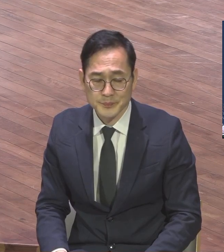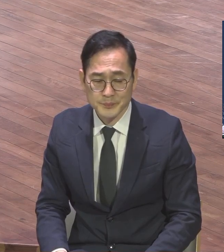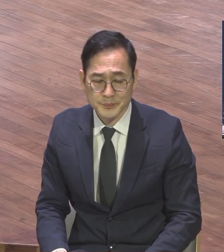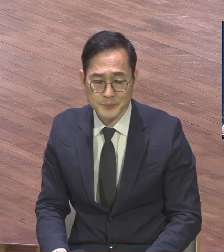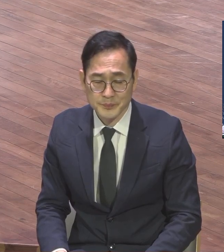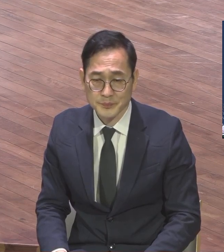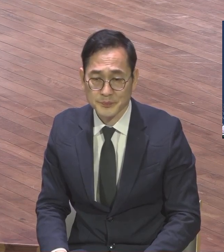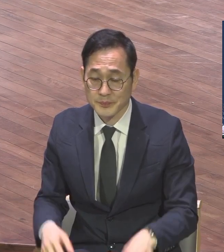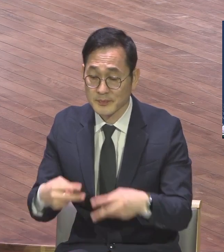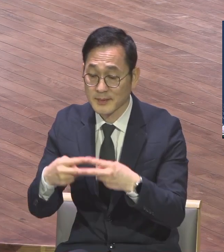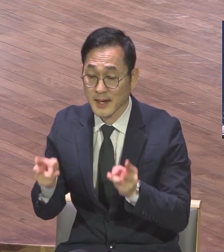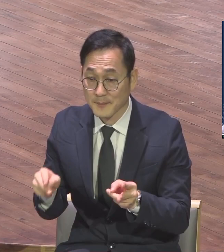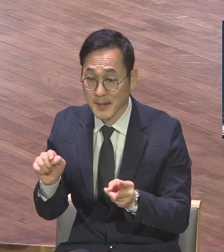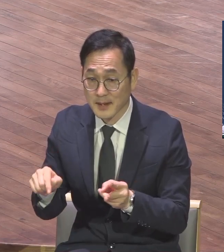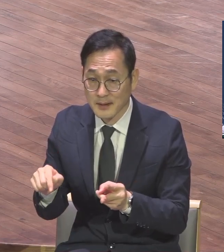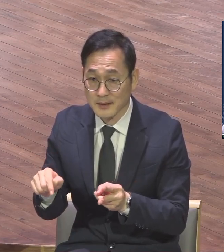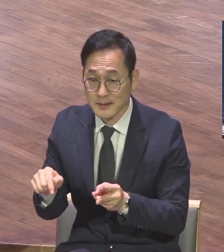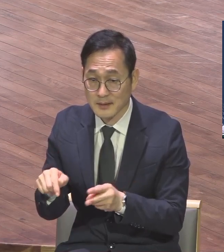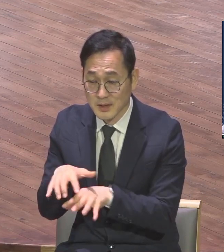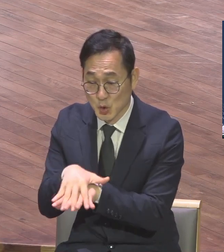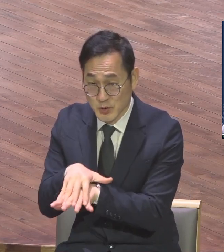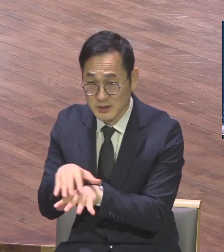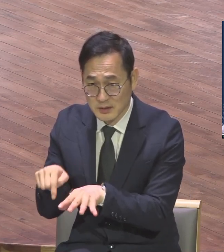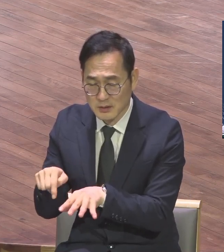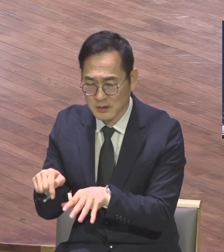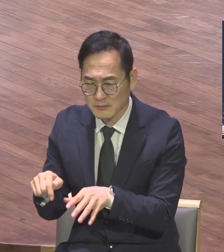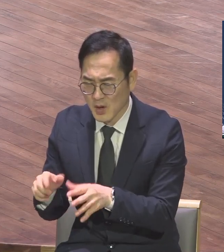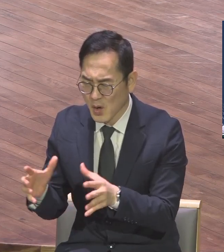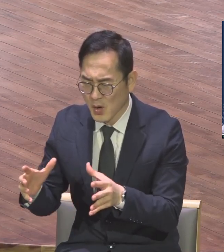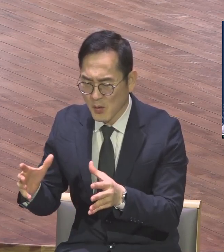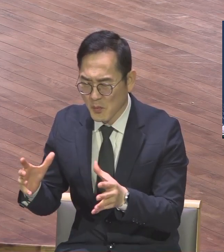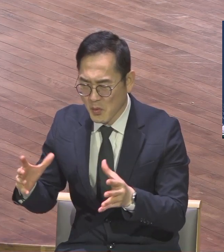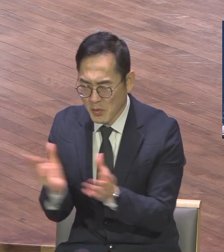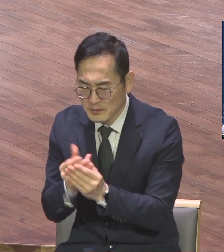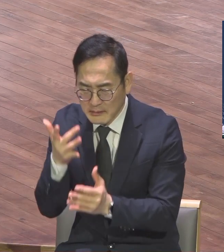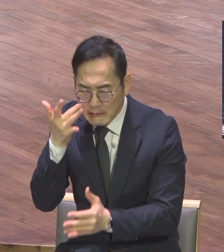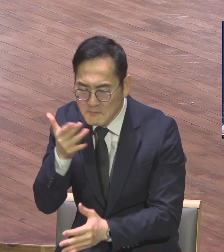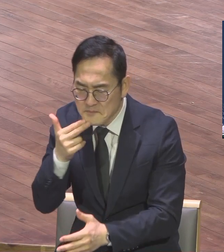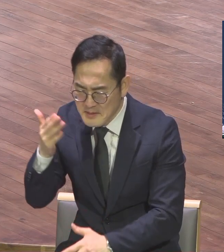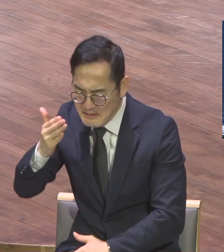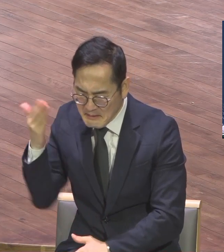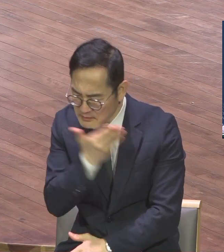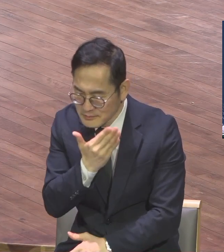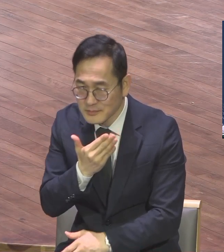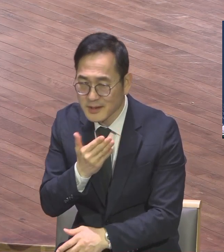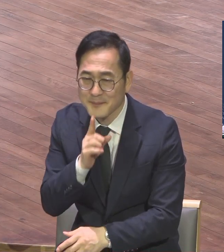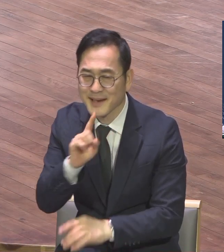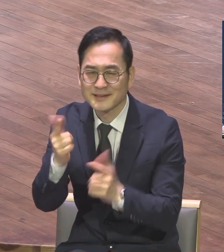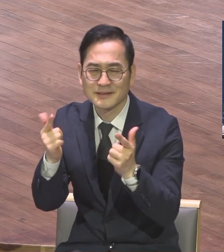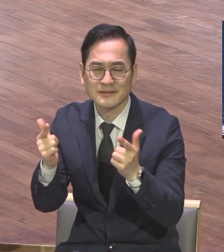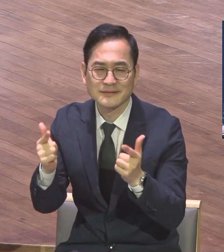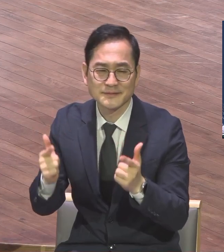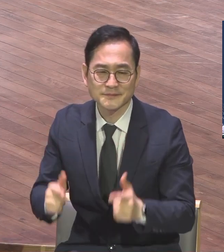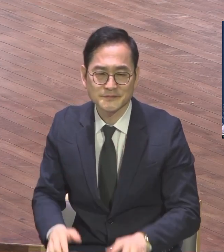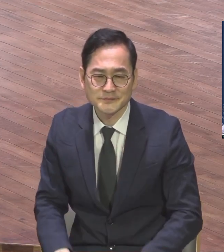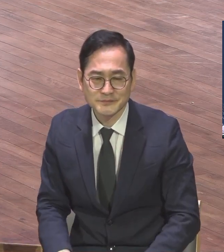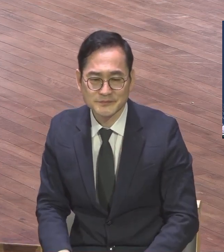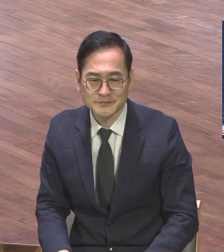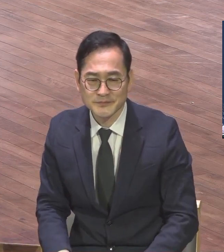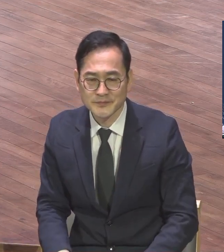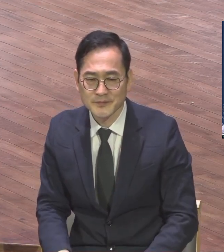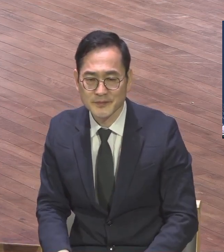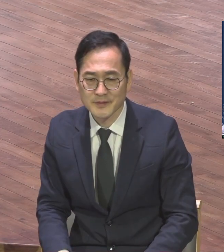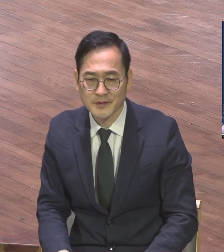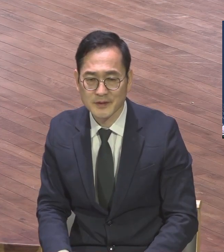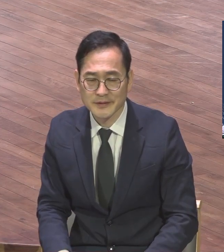하나의 조직체니까 완전하다거나 무흠, 무결하다는 그런 말은 아닙니다. 우리 교회론에서